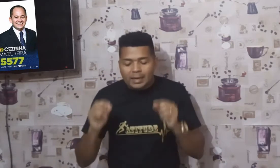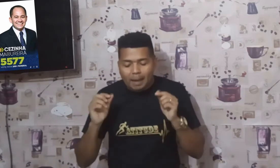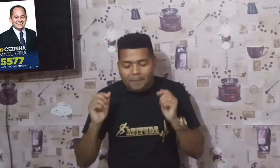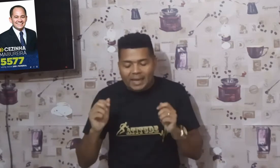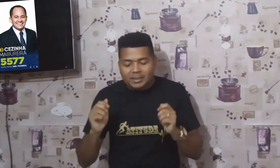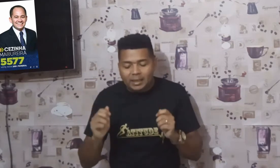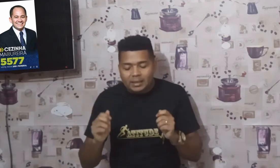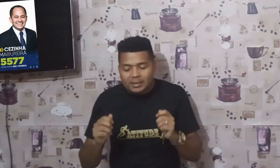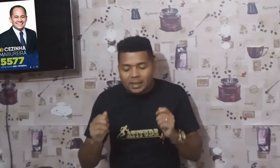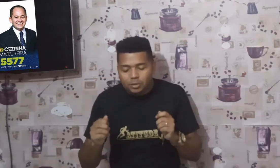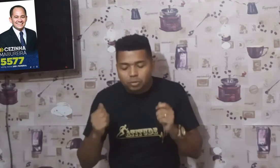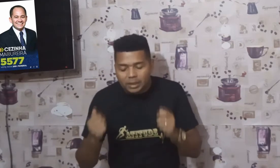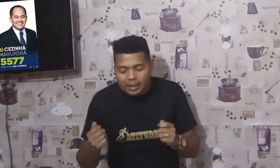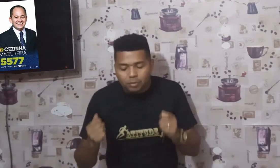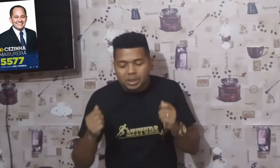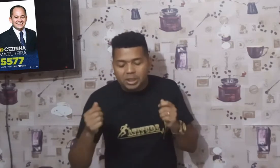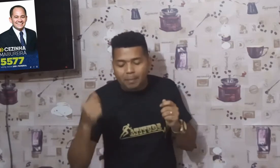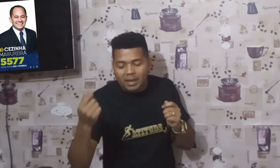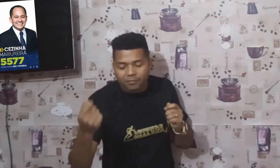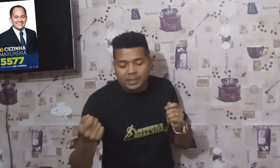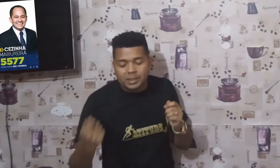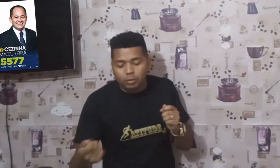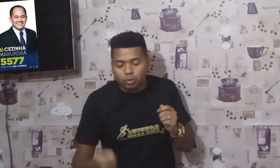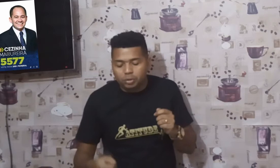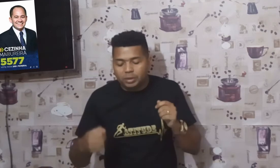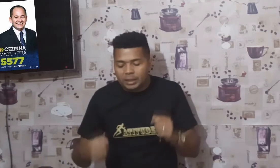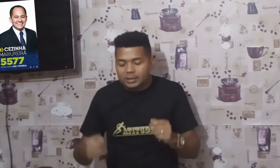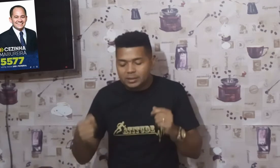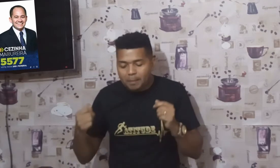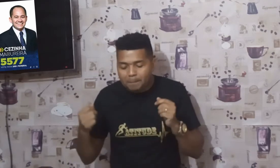na prática estende um direito que já beneficia o idoso, crianças e